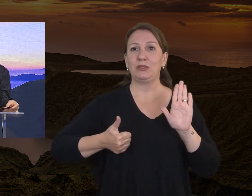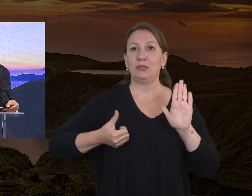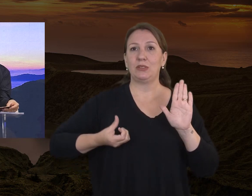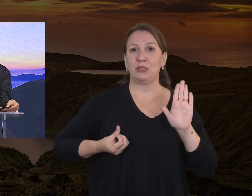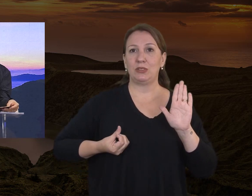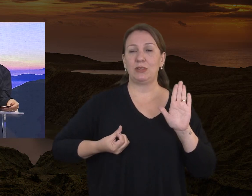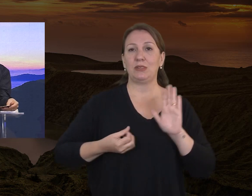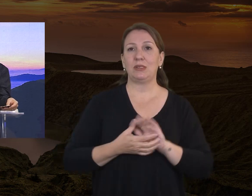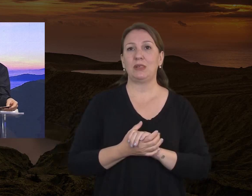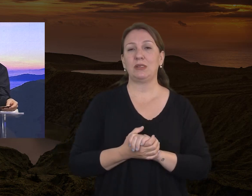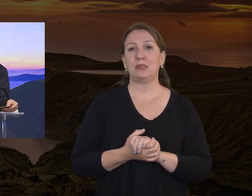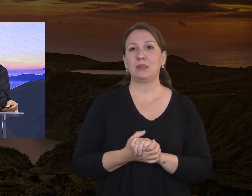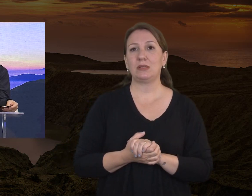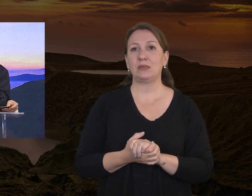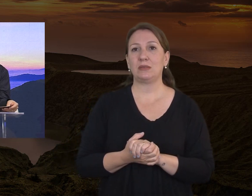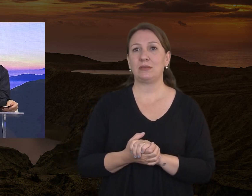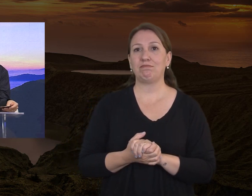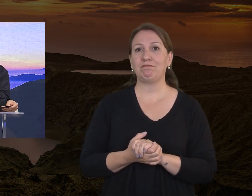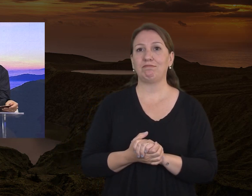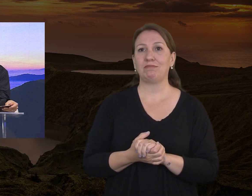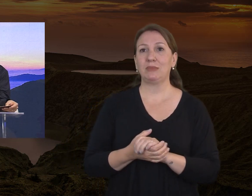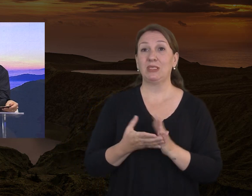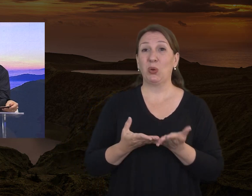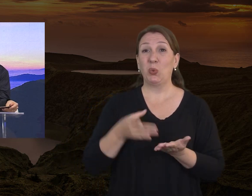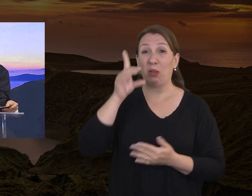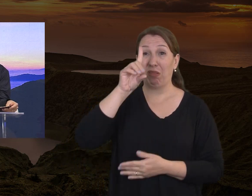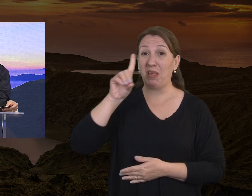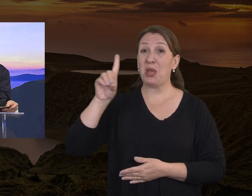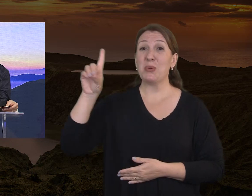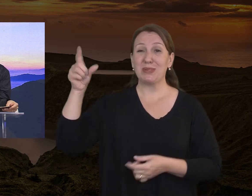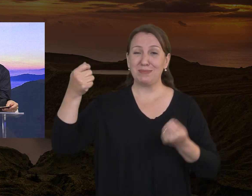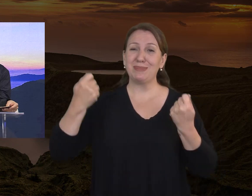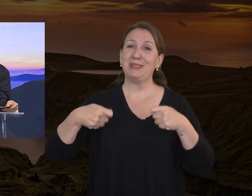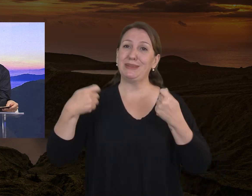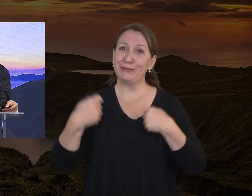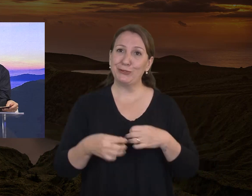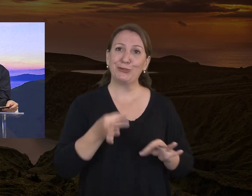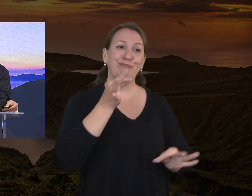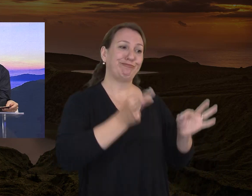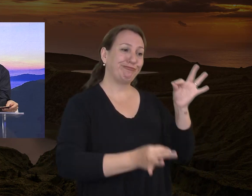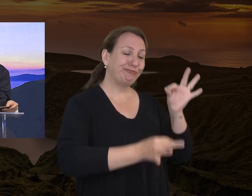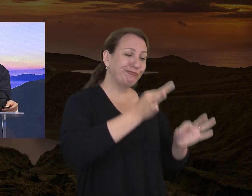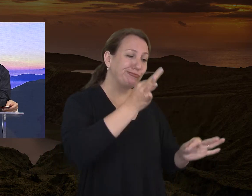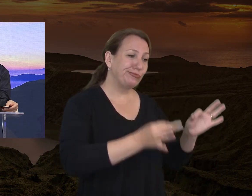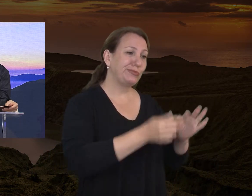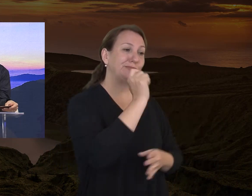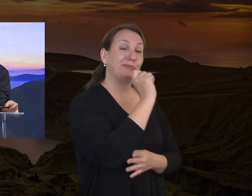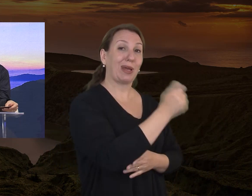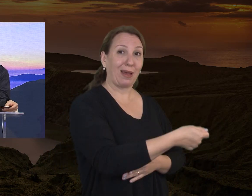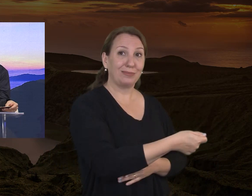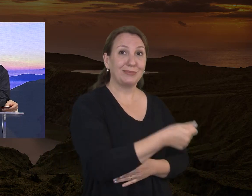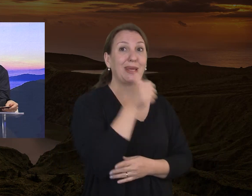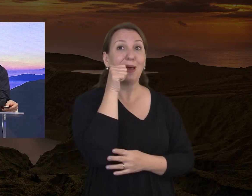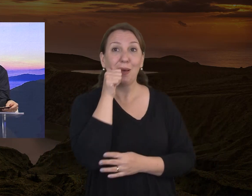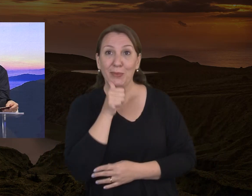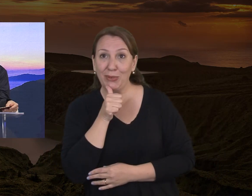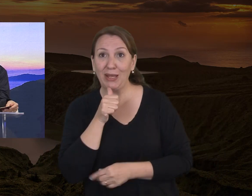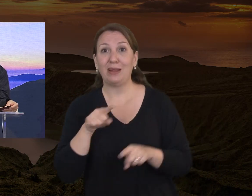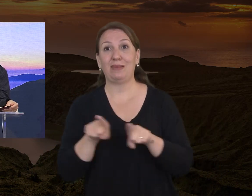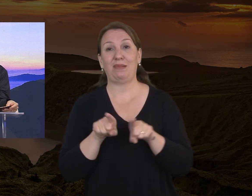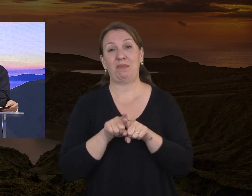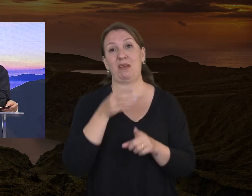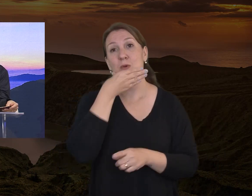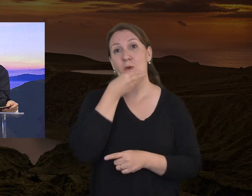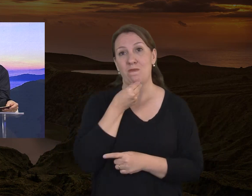16. Para a mulher, sentenciou o Senhor: multiplicarei grandemente o teu sofrimento na gravidez,